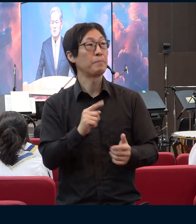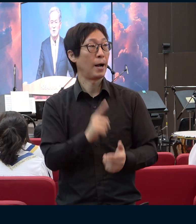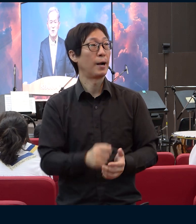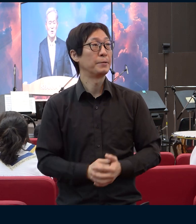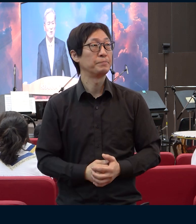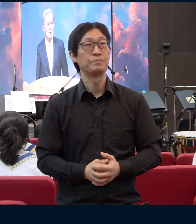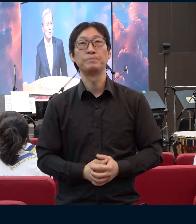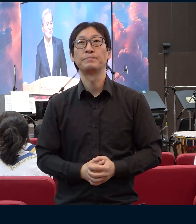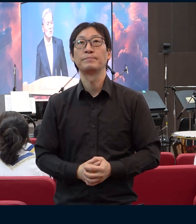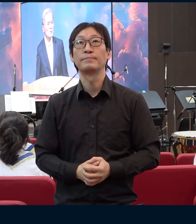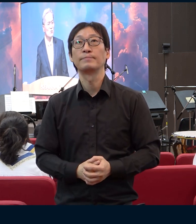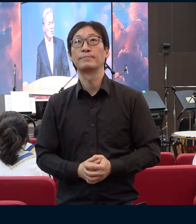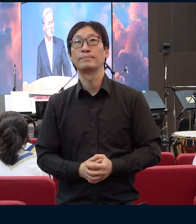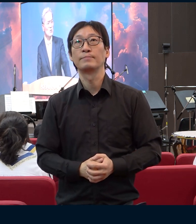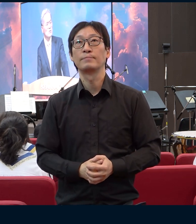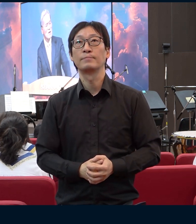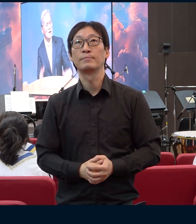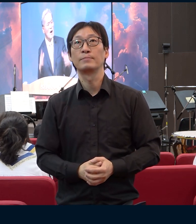여러분,